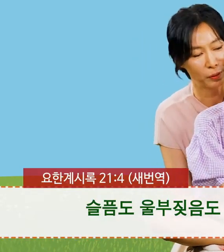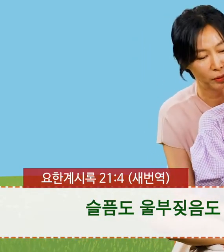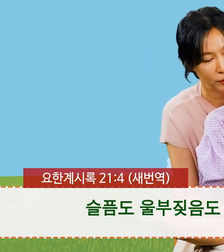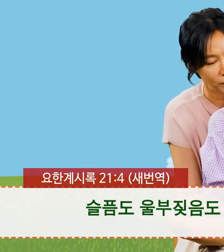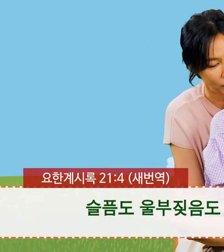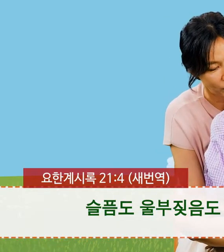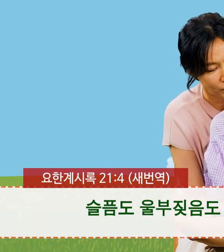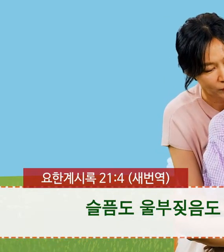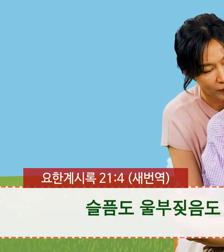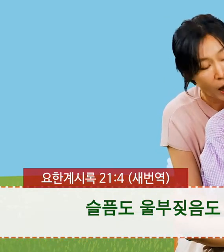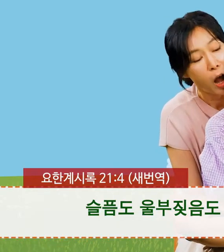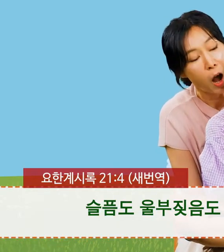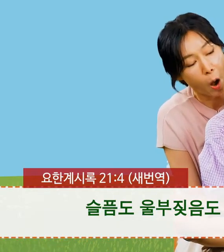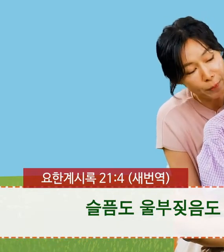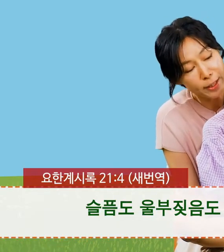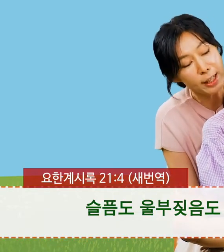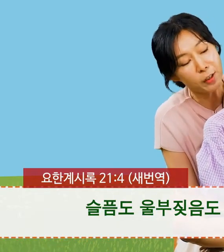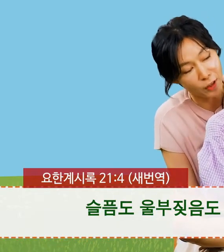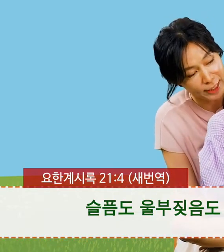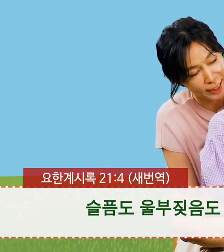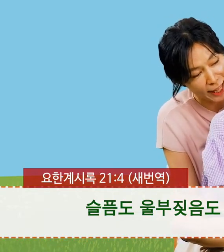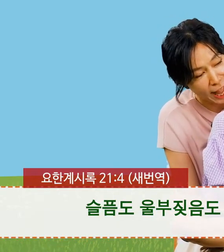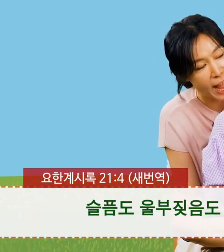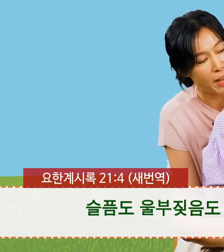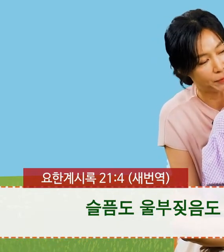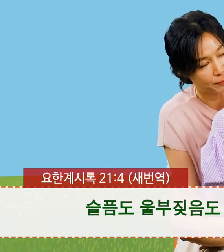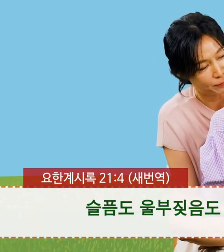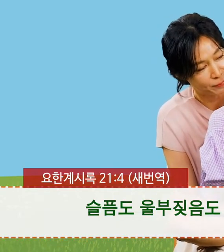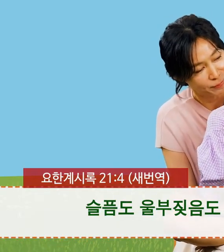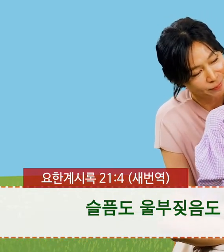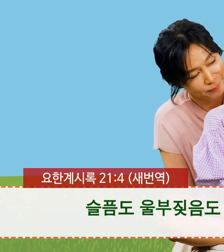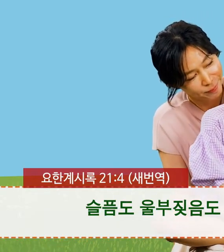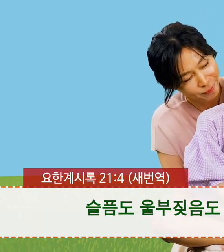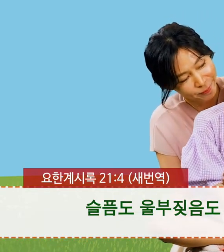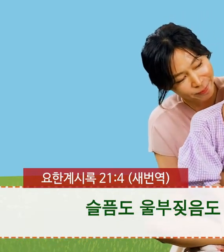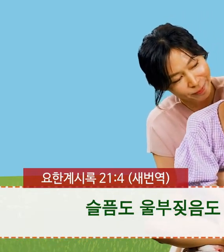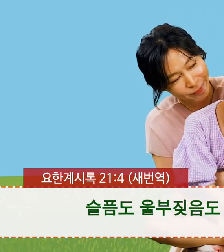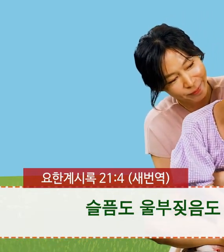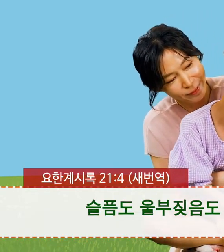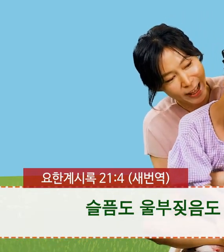고통도 고통도 없을 것이다.